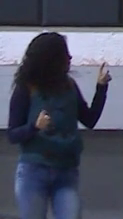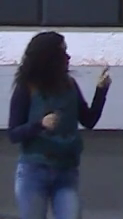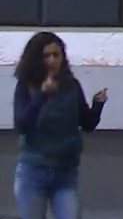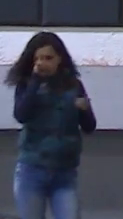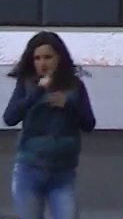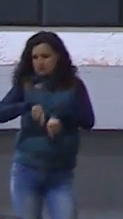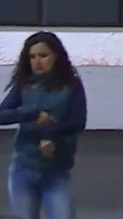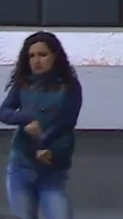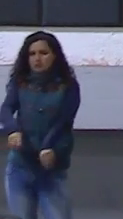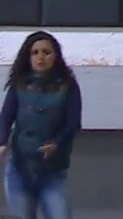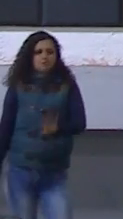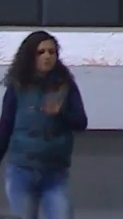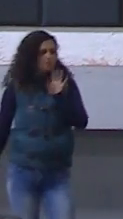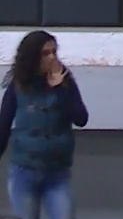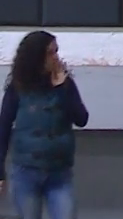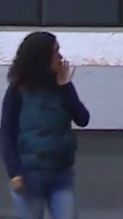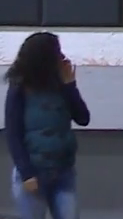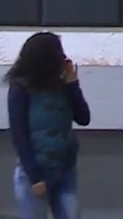demore demasiado